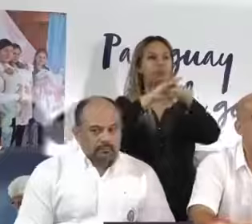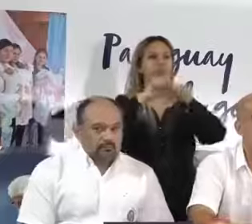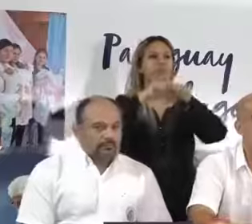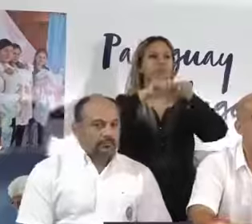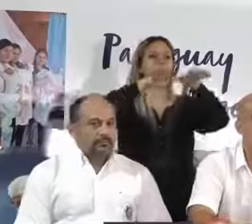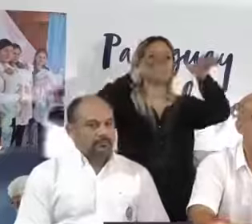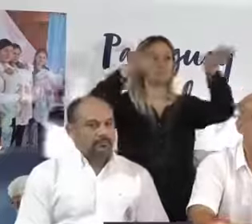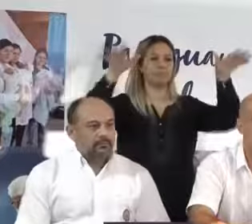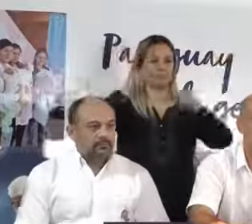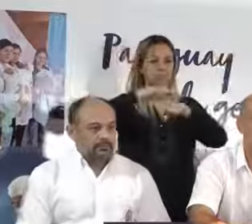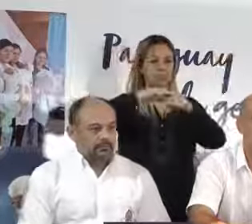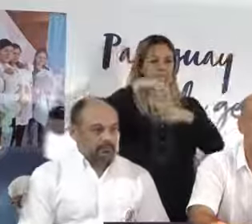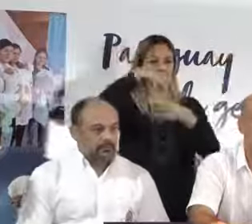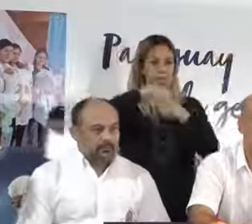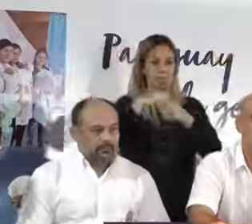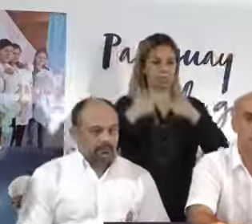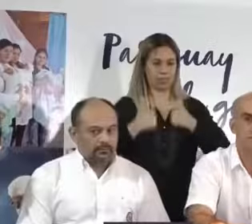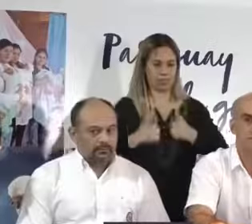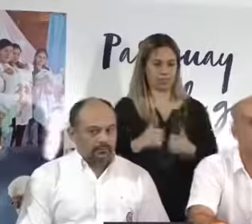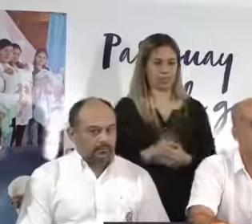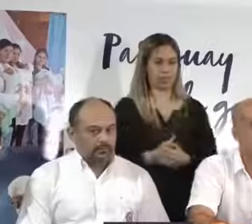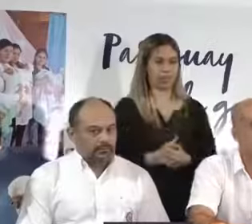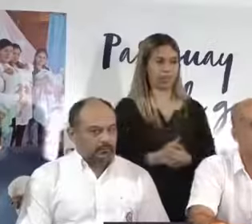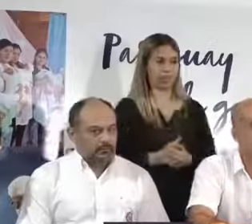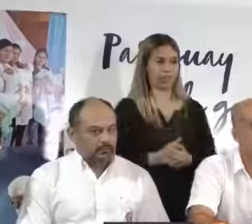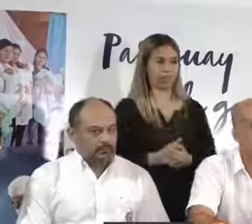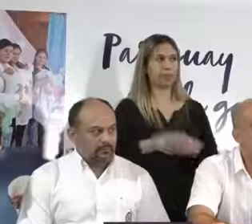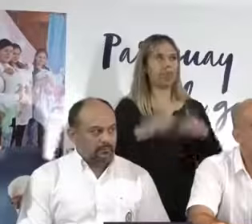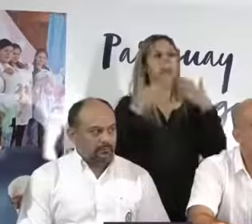los subsistemas del Sistema Nacional de Salud.